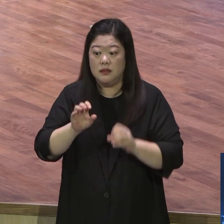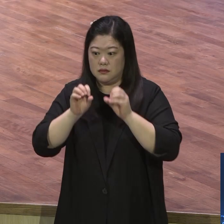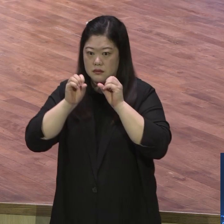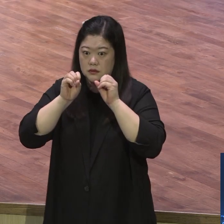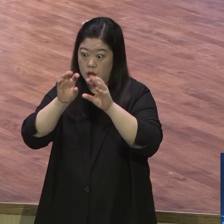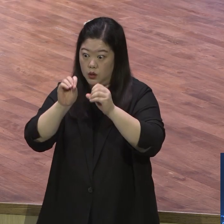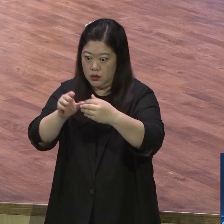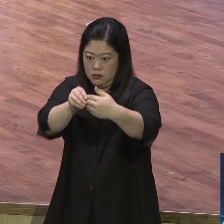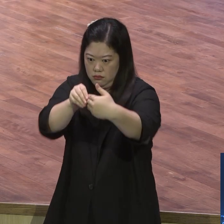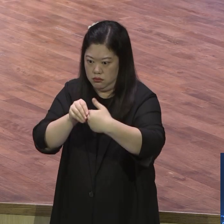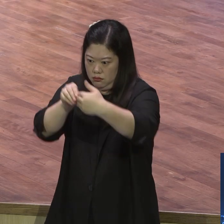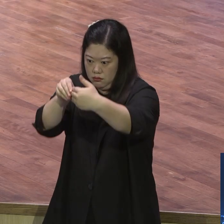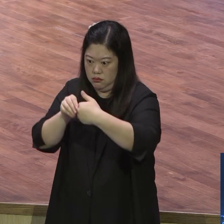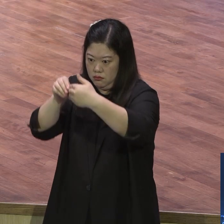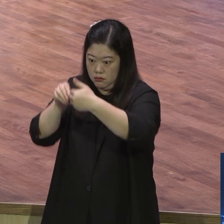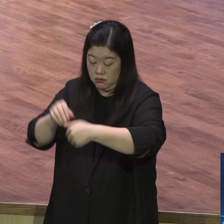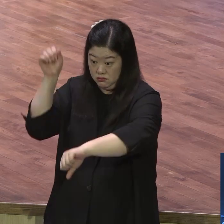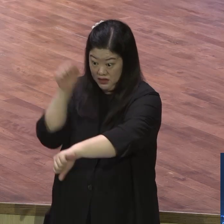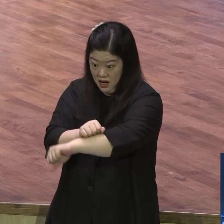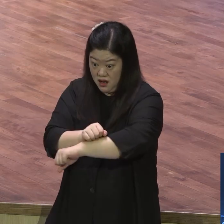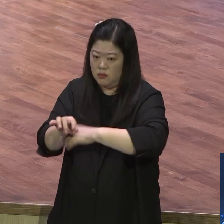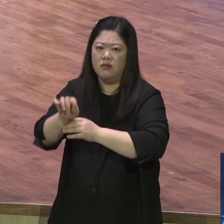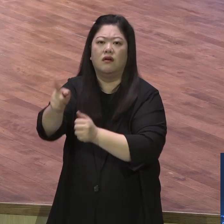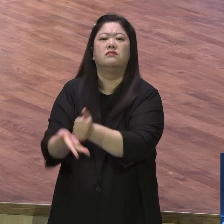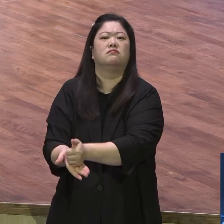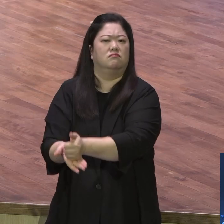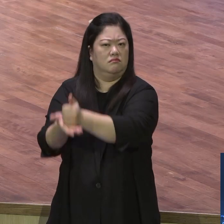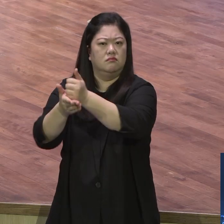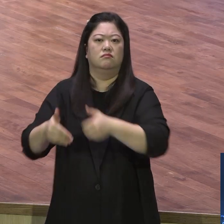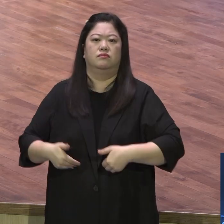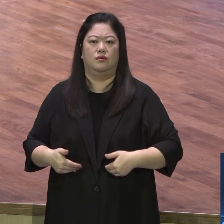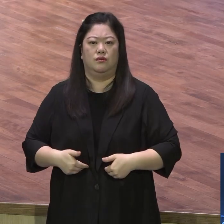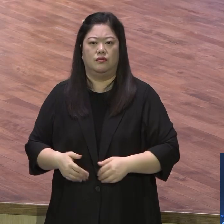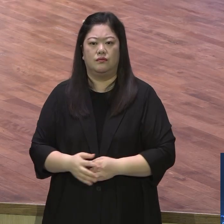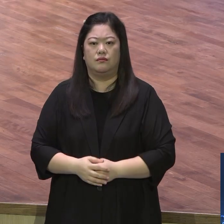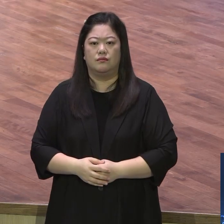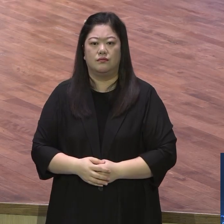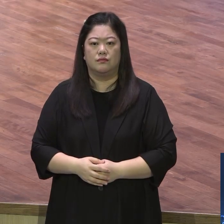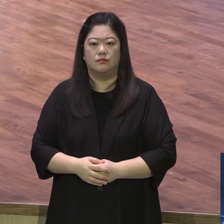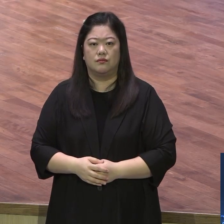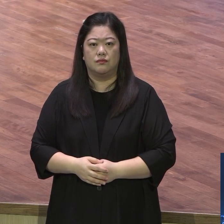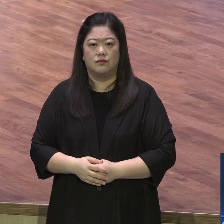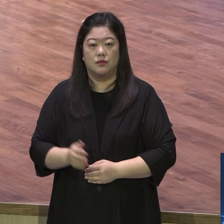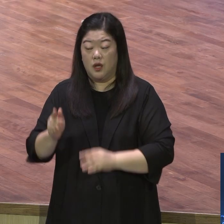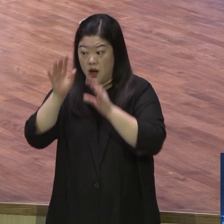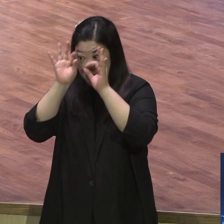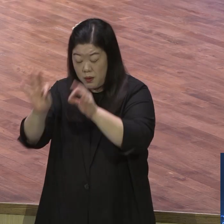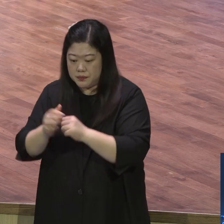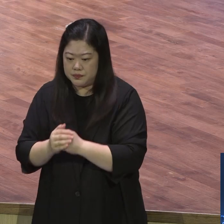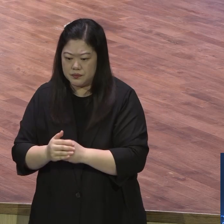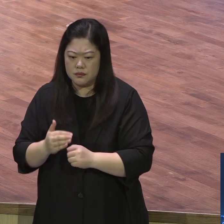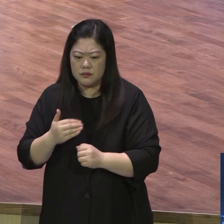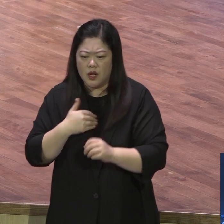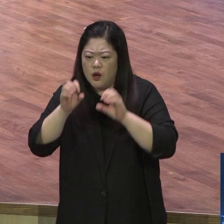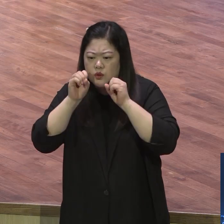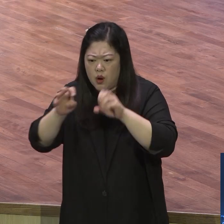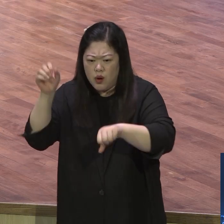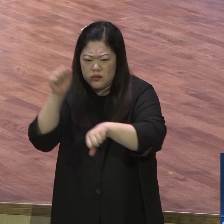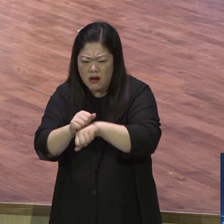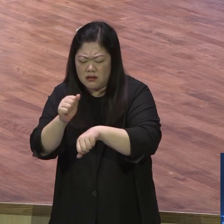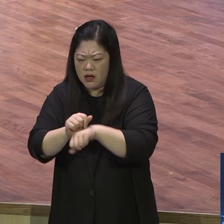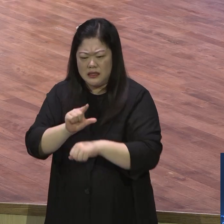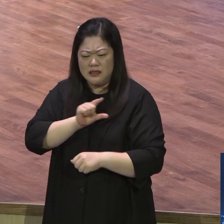전도 많은 사람 최고 존경해요 보니까 새가족부에 많이 있더라고요 못 말린 사람들 며칠 있더라고요 보니까 관정집